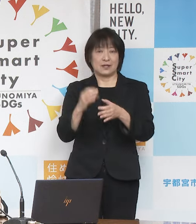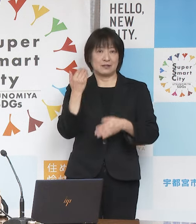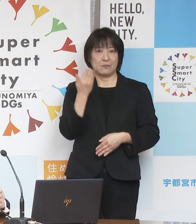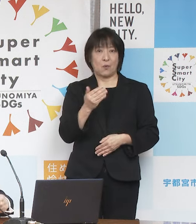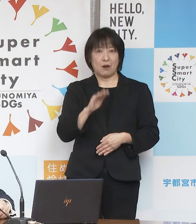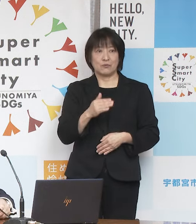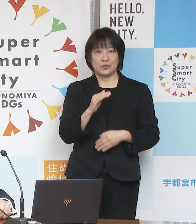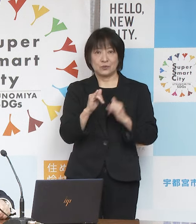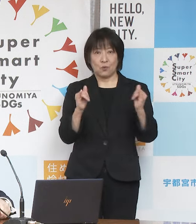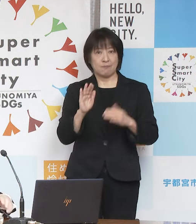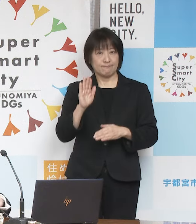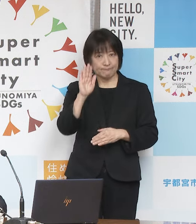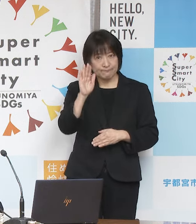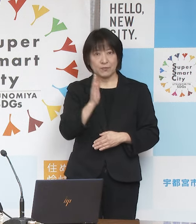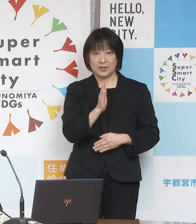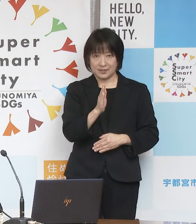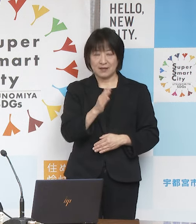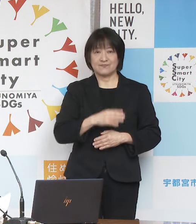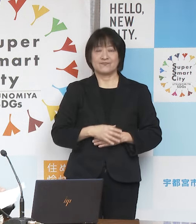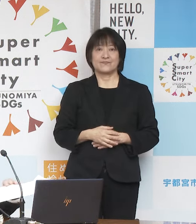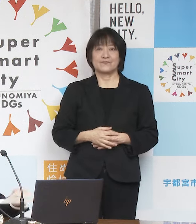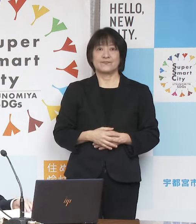は少の上お願いいたし